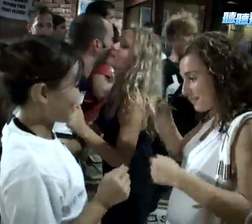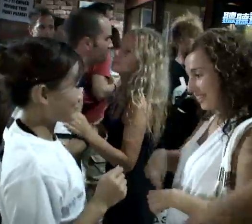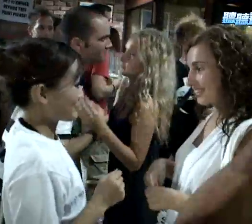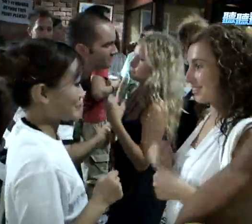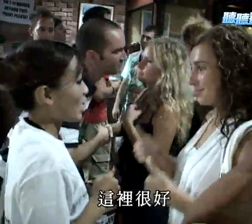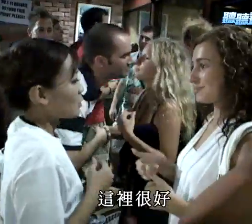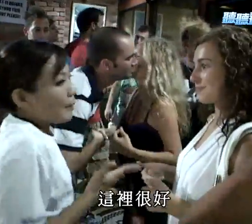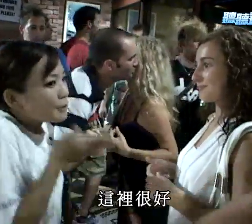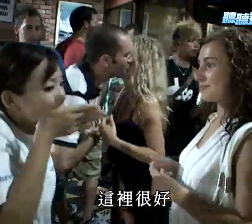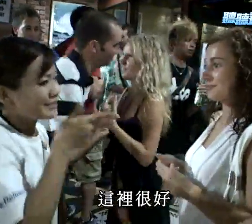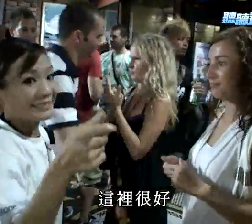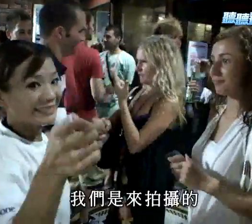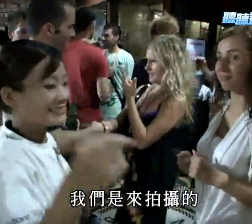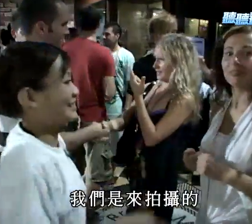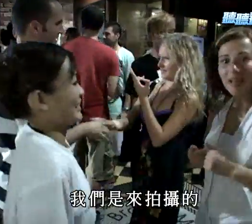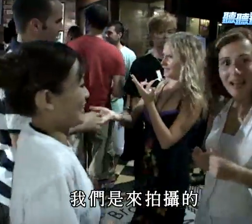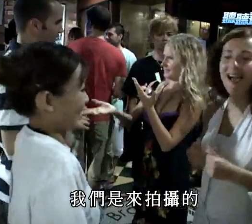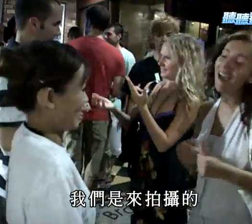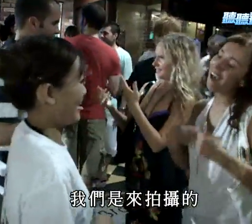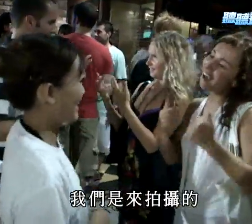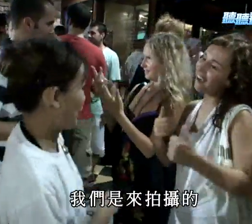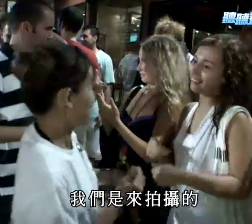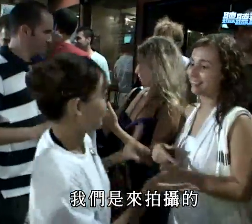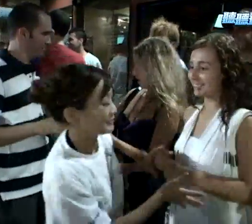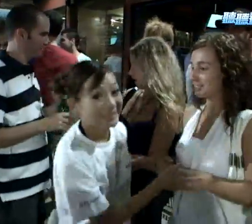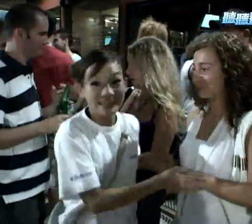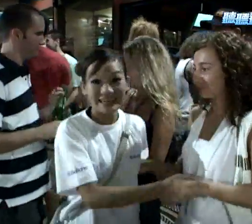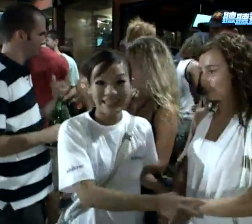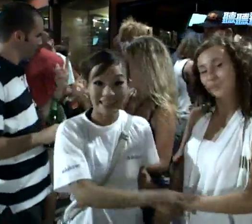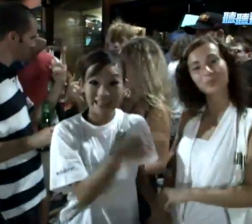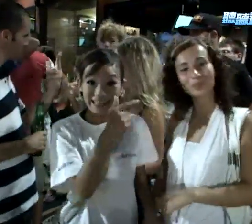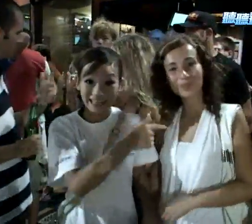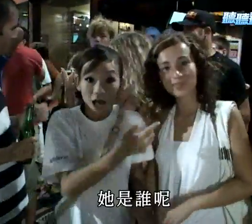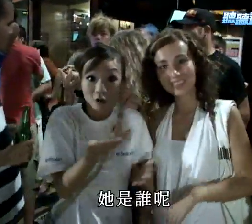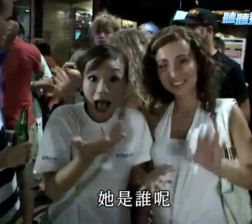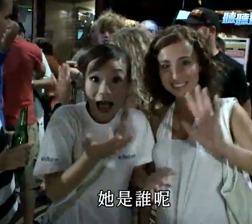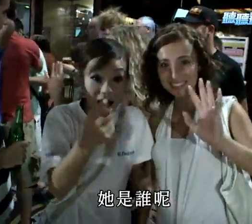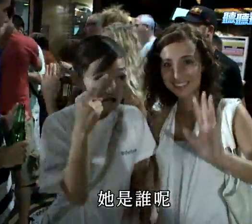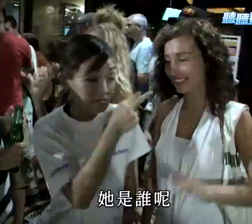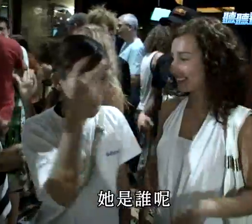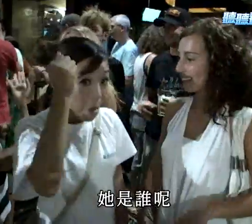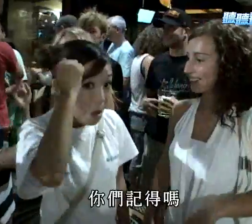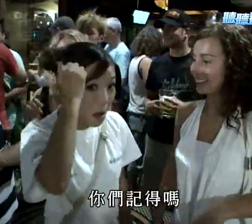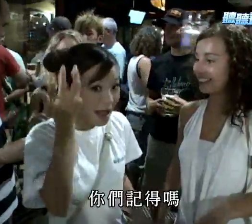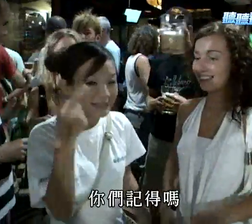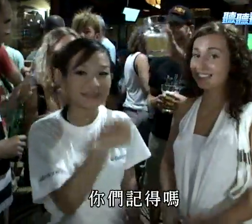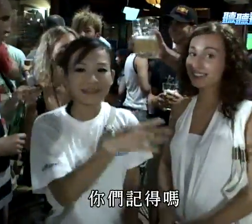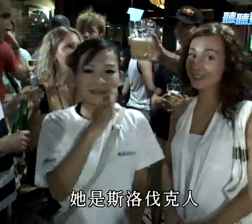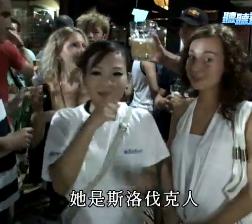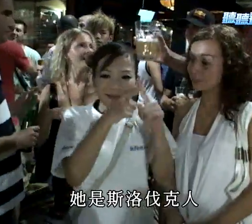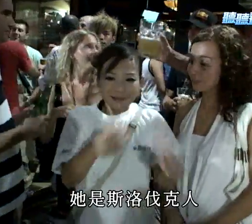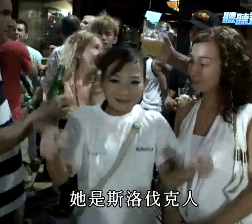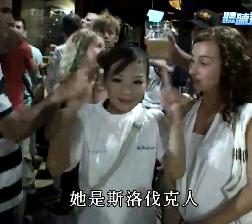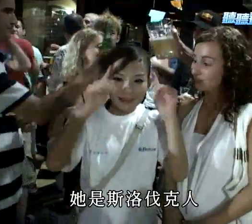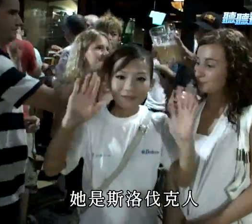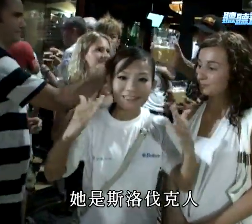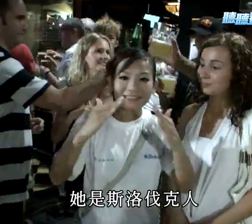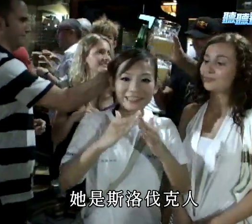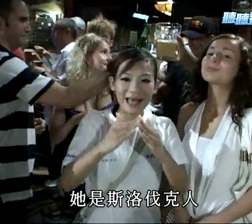这里很好。 我们是来拍摄的哦。嘿嘿嘿，他是谁呢？你们记得吗？他是斯洛伐克